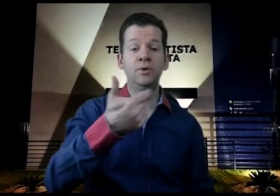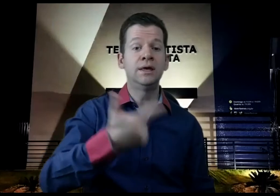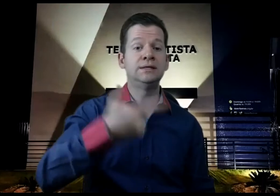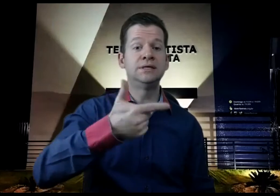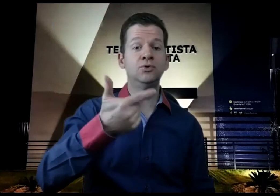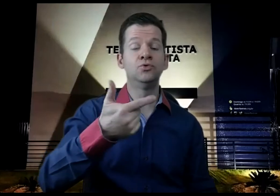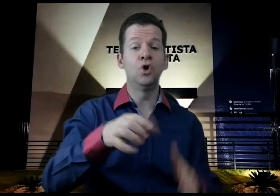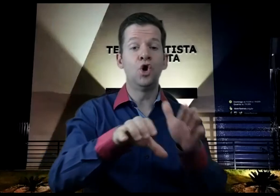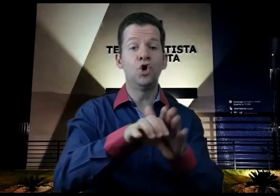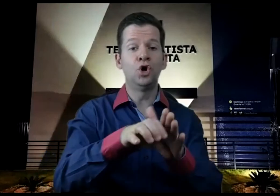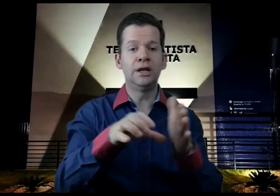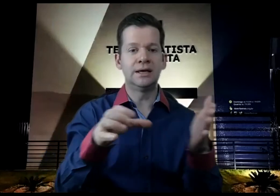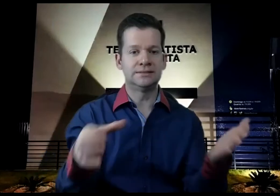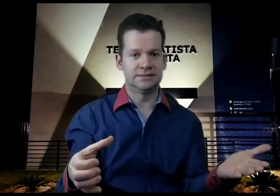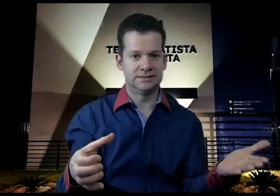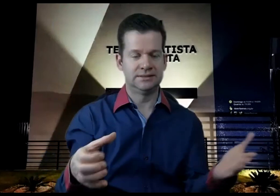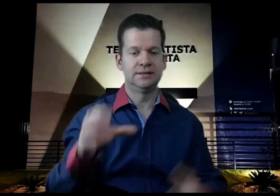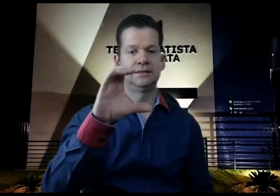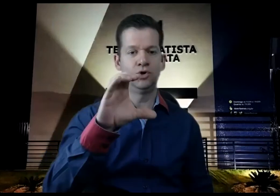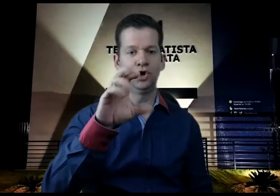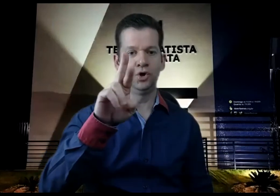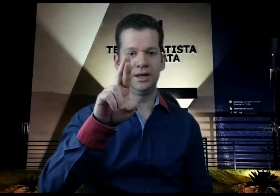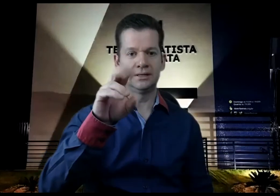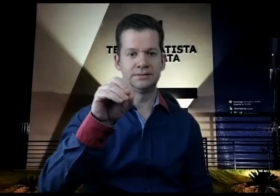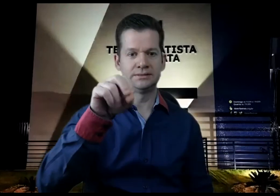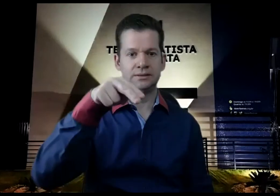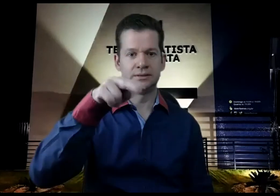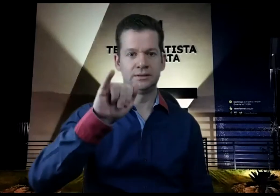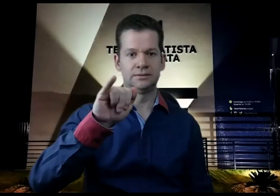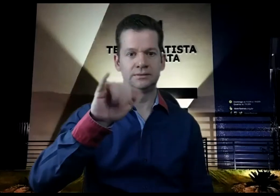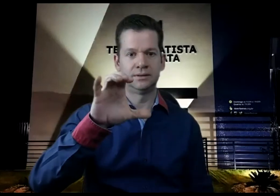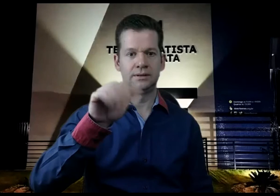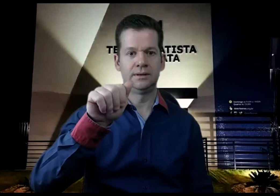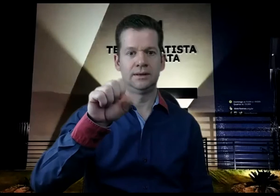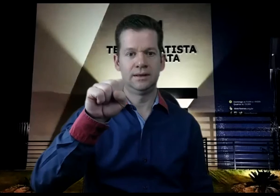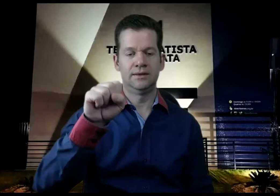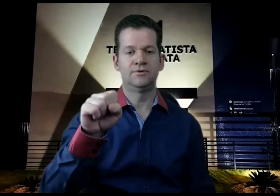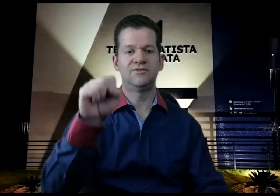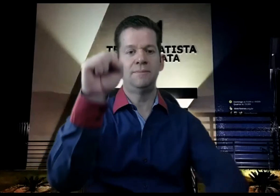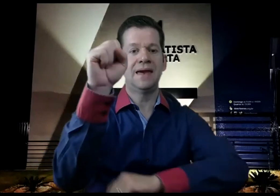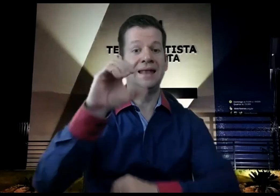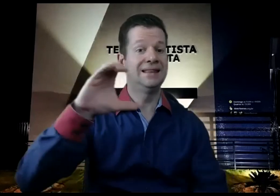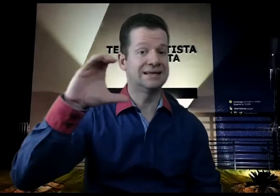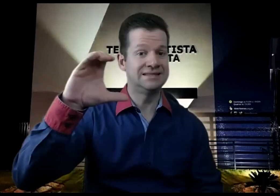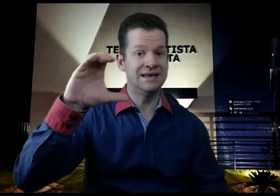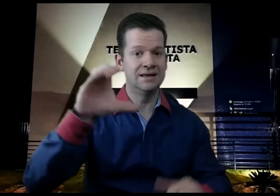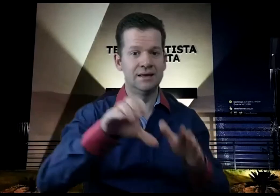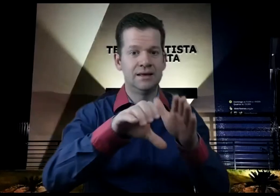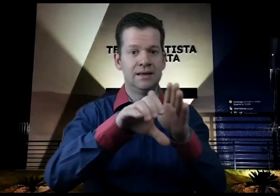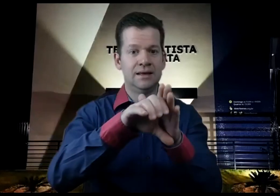e segundo Crônicas. Então, Crônicas. Você vai pegar a letra C